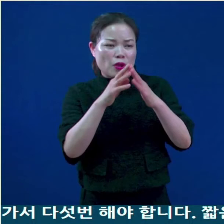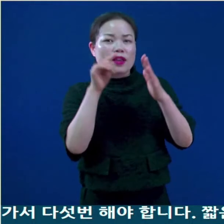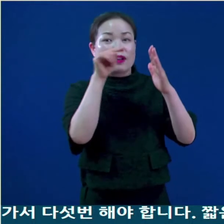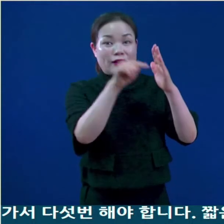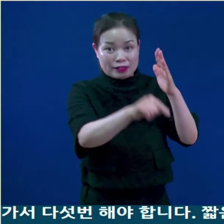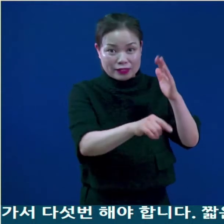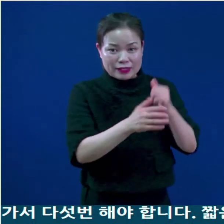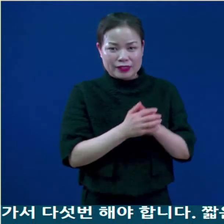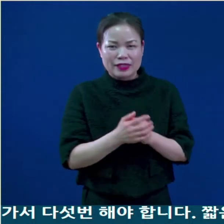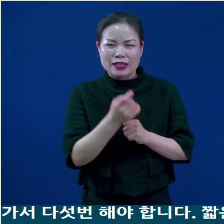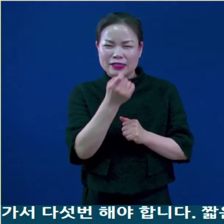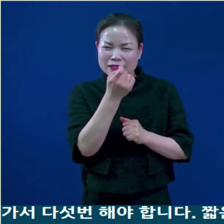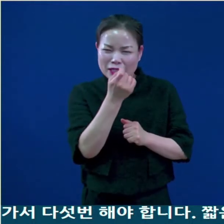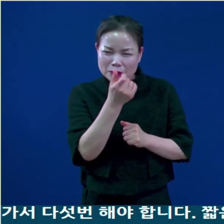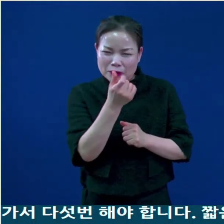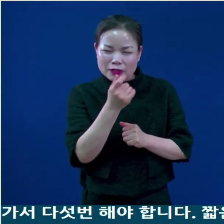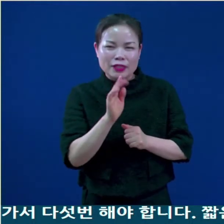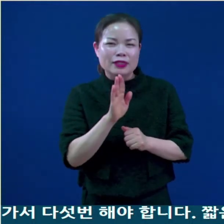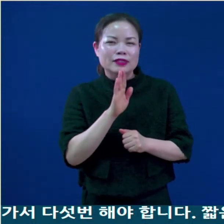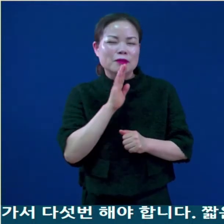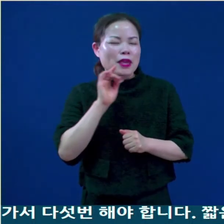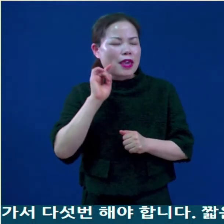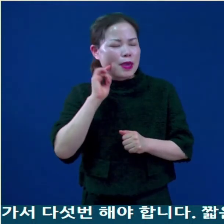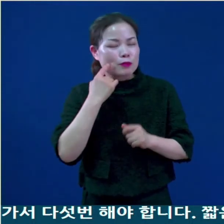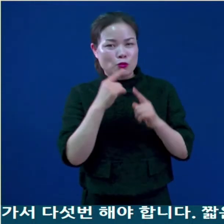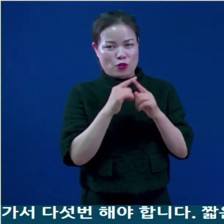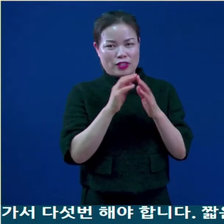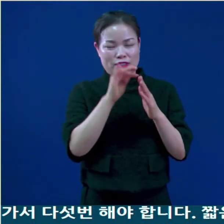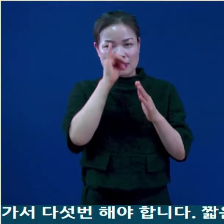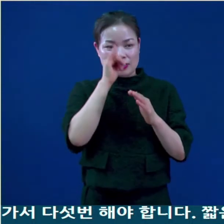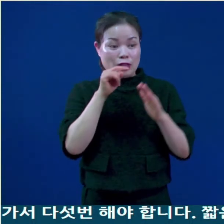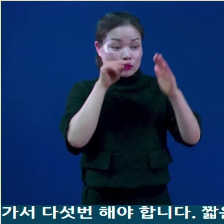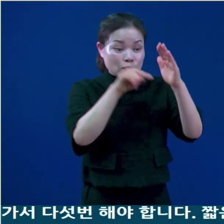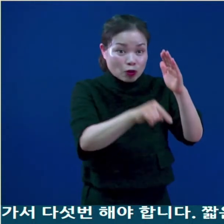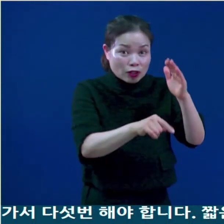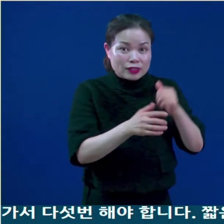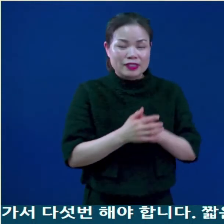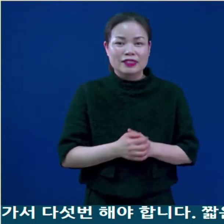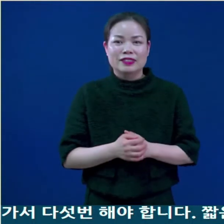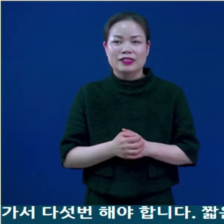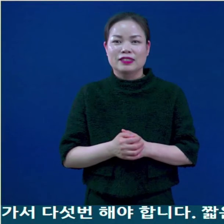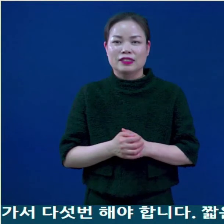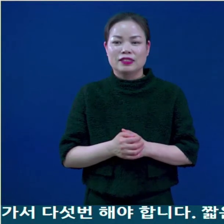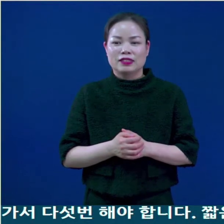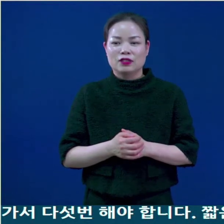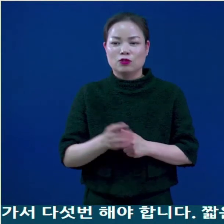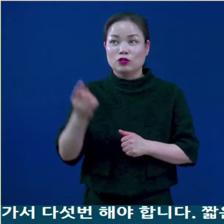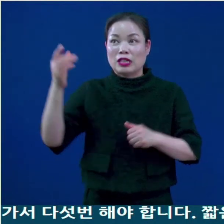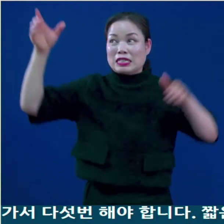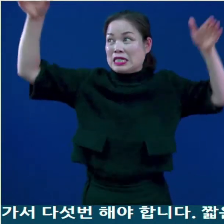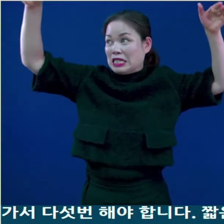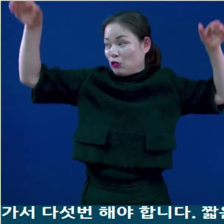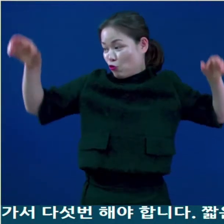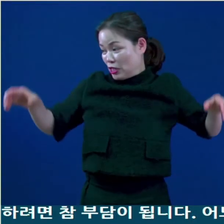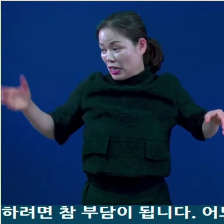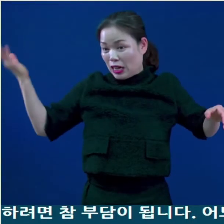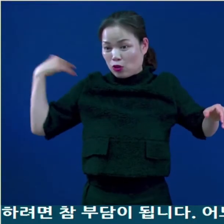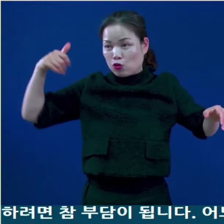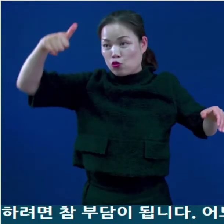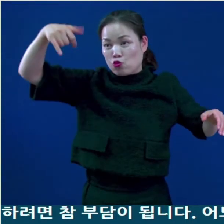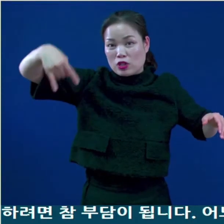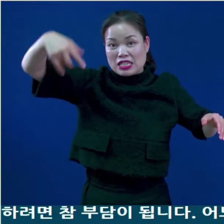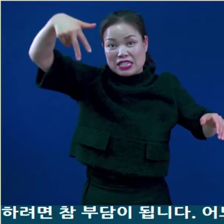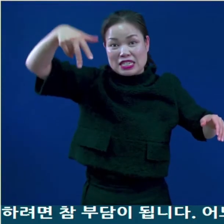들어갔는데 자그마하고 참 예쁜 교회였습니다. 딱 들어가니까 우리 같이 이런 휘장이 걸려 있었어요.